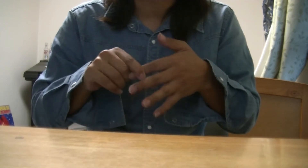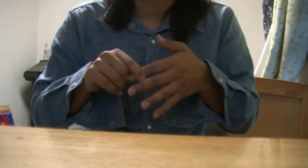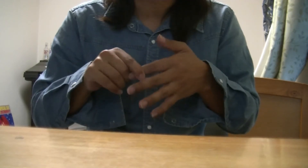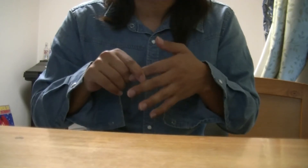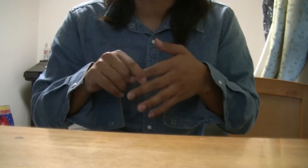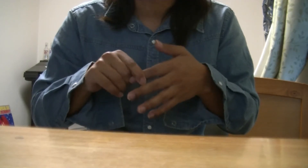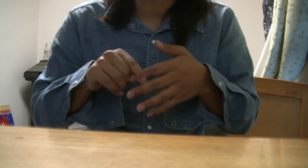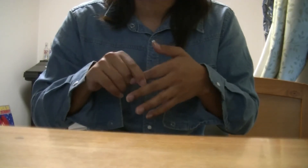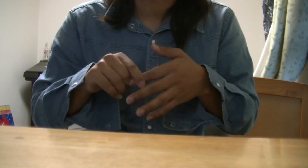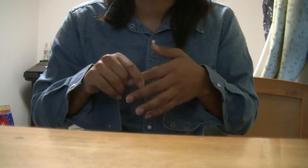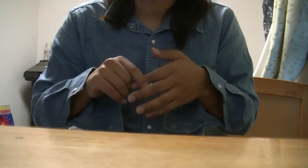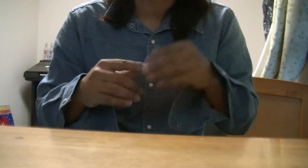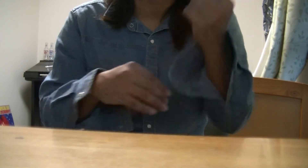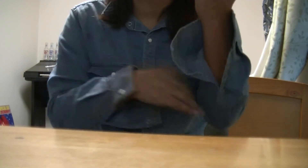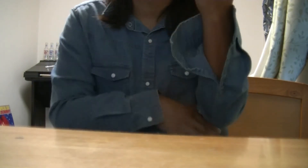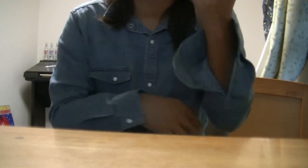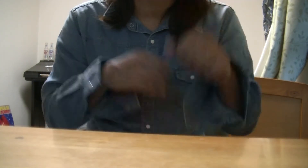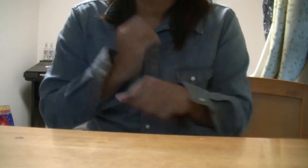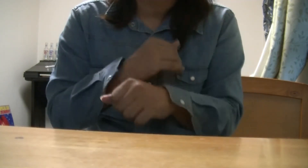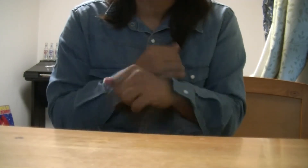この土台があるからこれができるようになった、